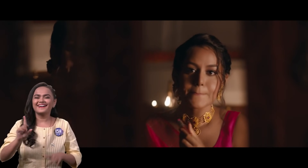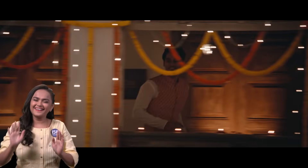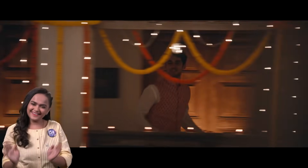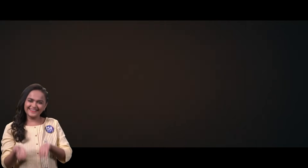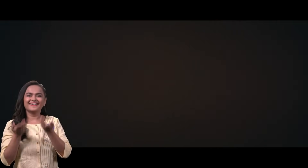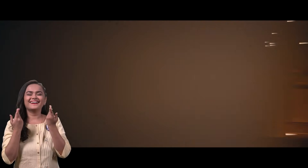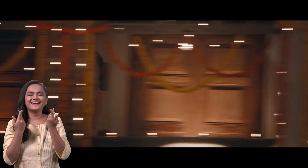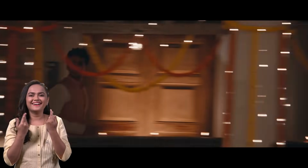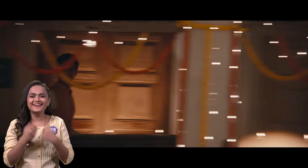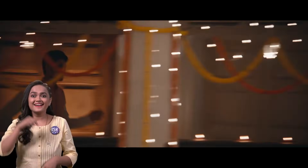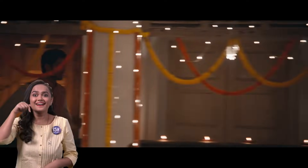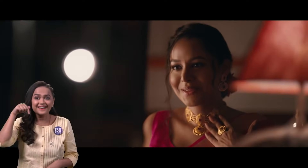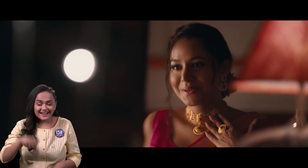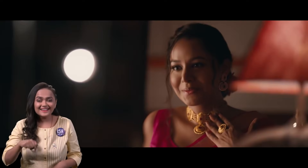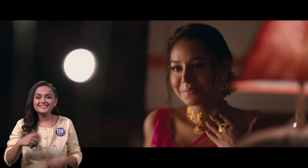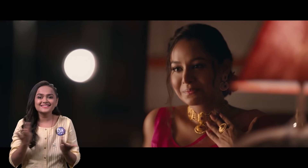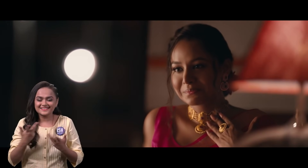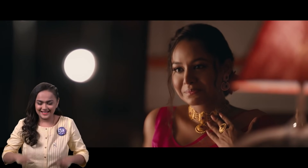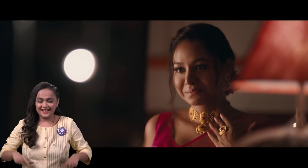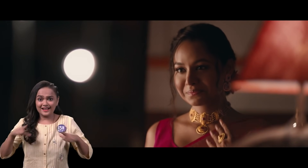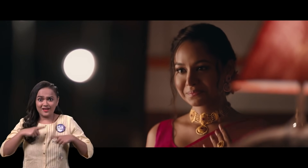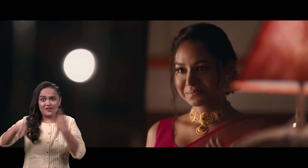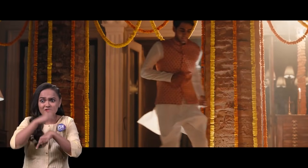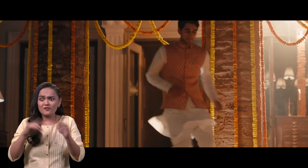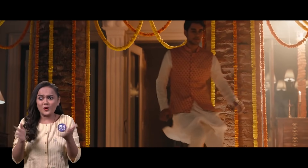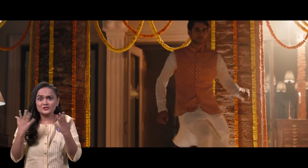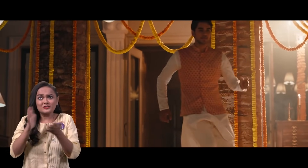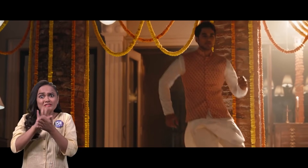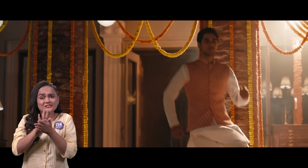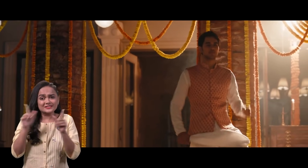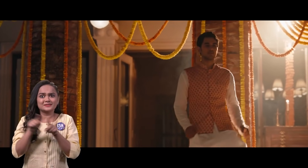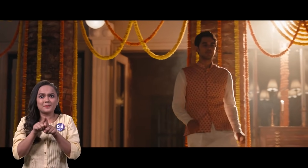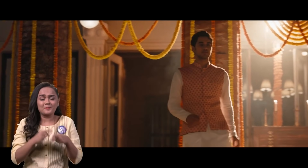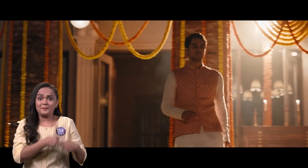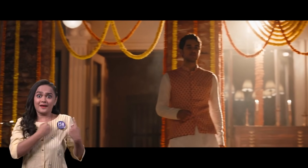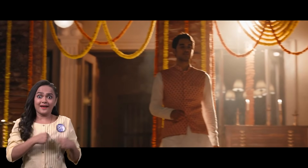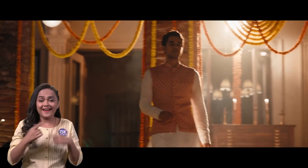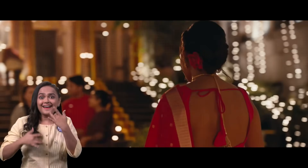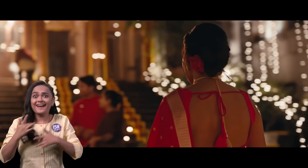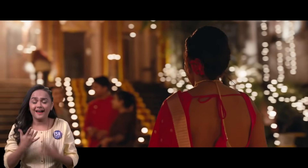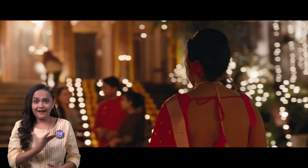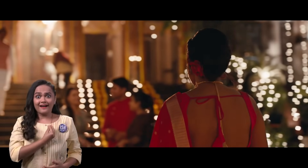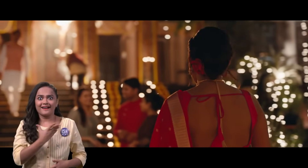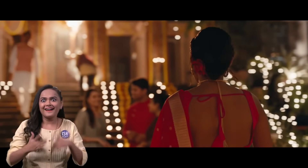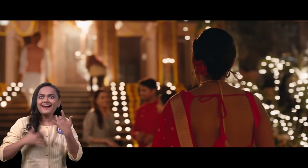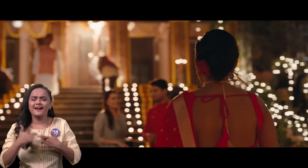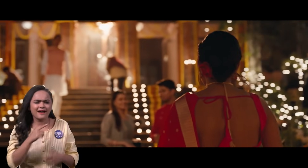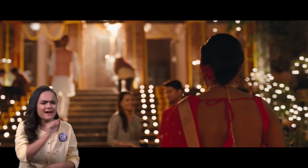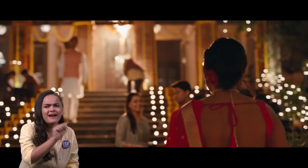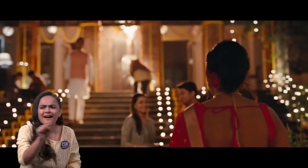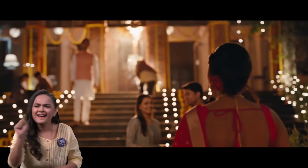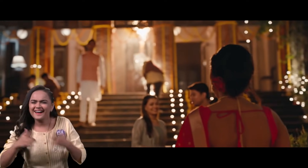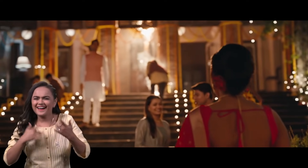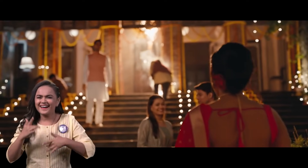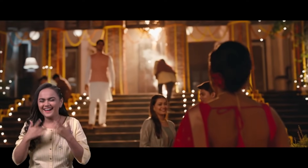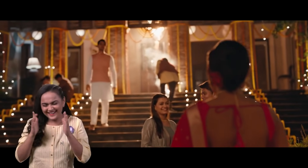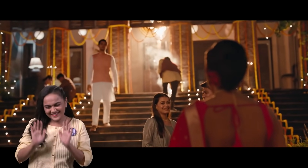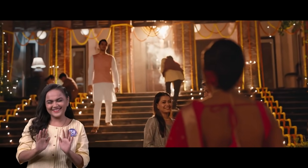दुबारा आज जिन्दगी को तो होर जैसे मनाना है दिल में है उट्शा, धडकन में उट्शा, हर तरफ है